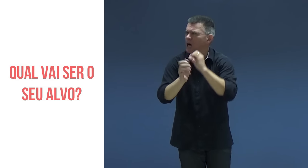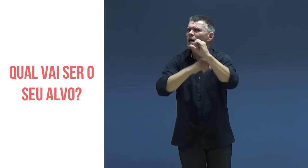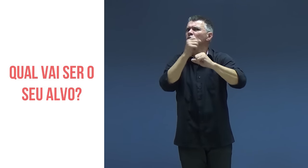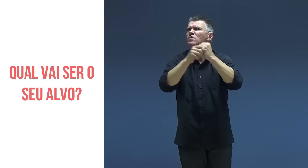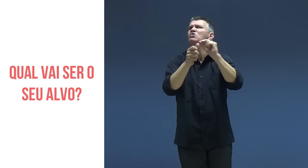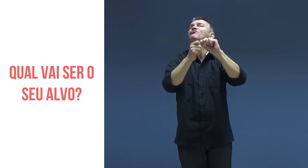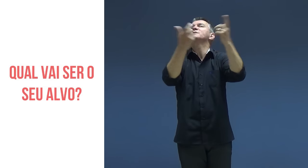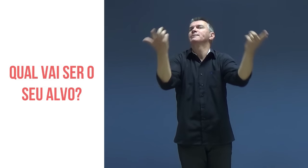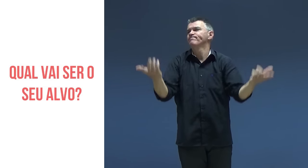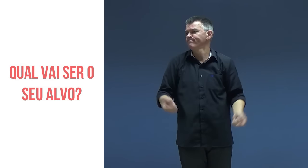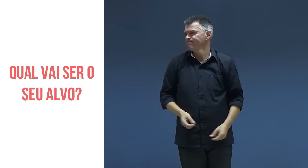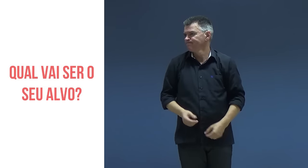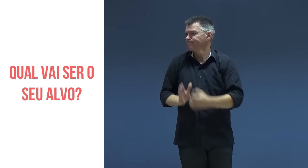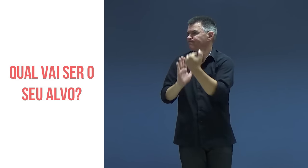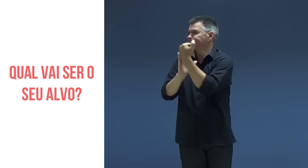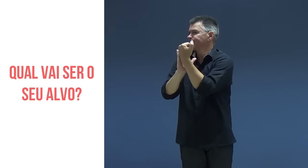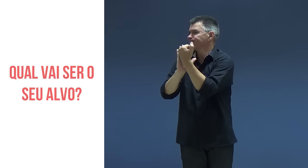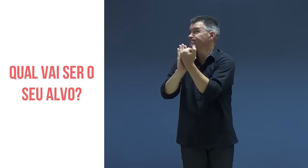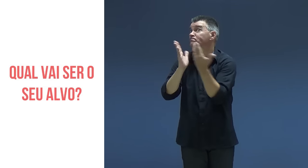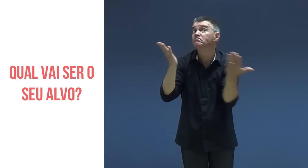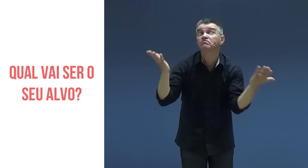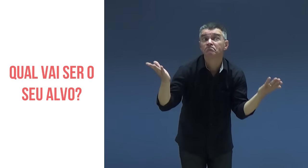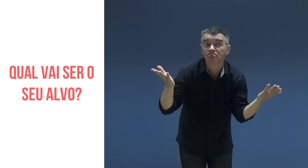mude sua vida, né?